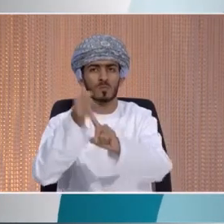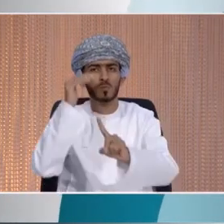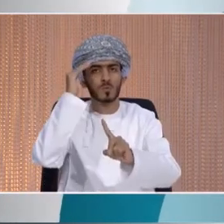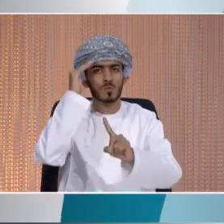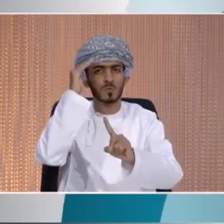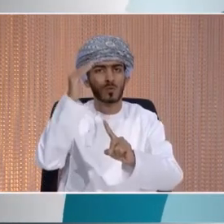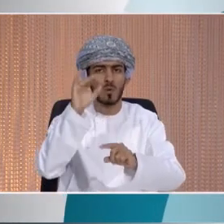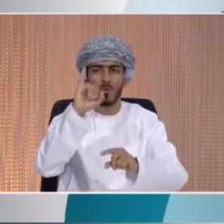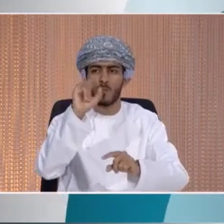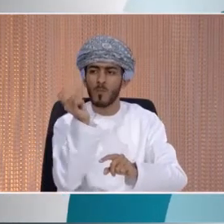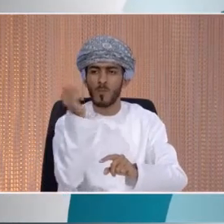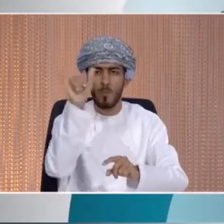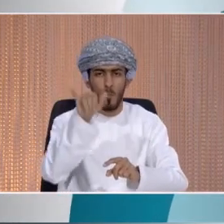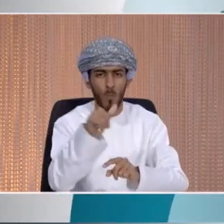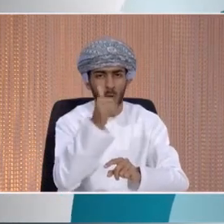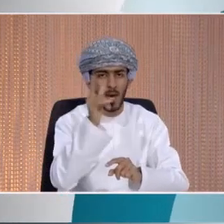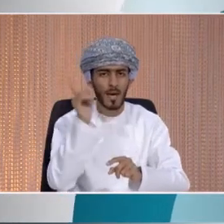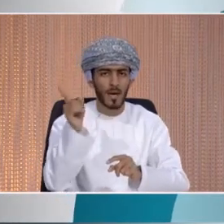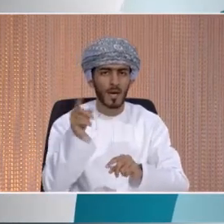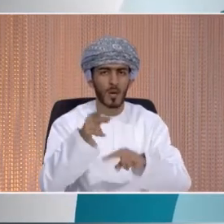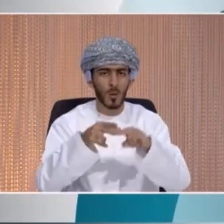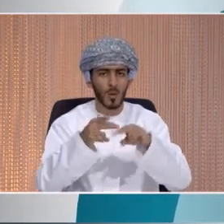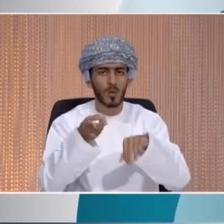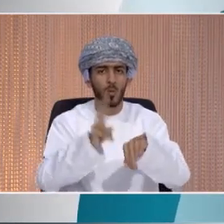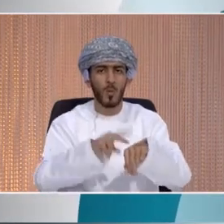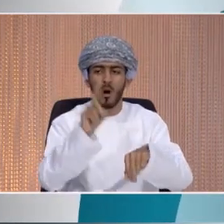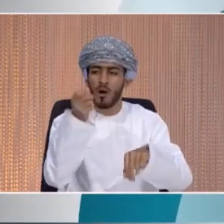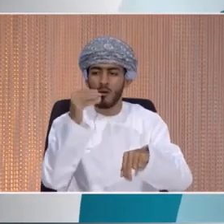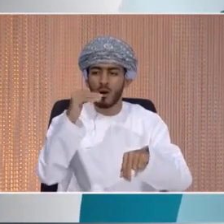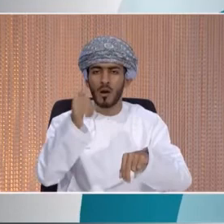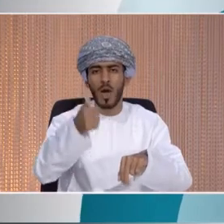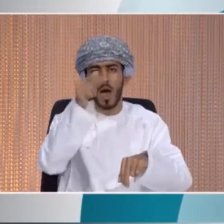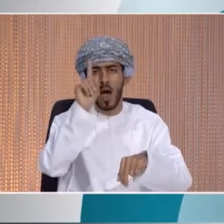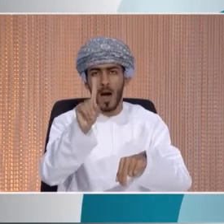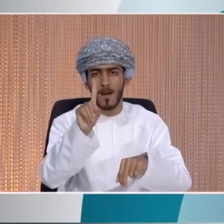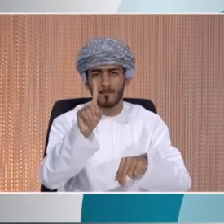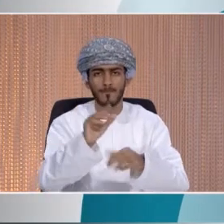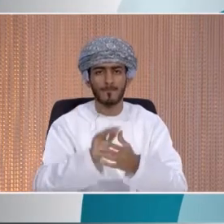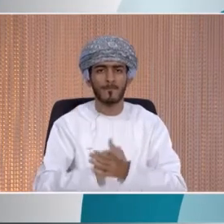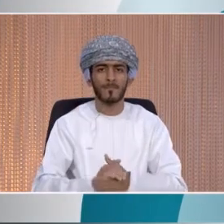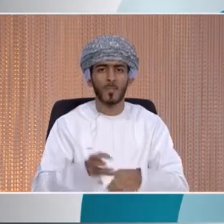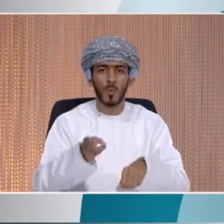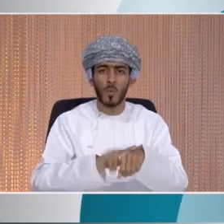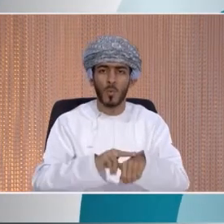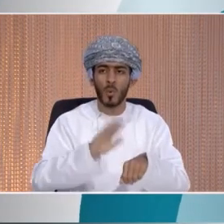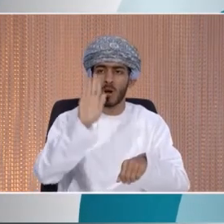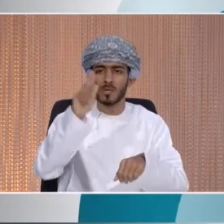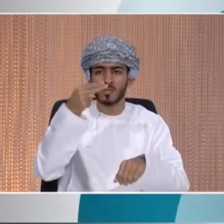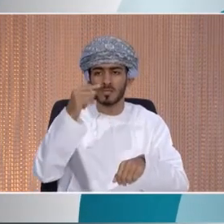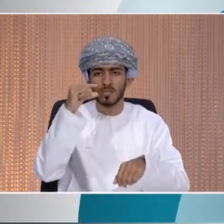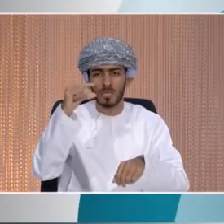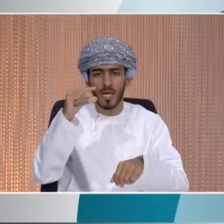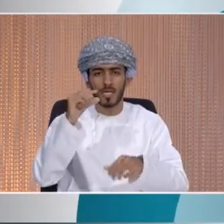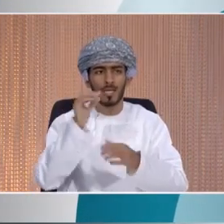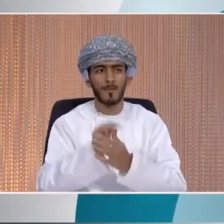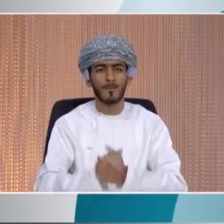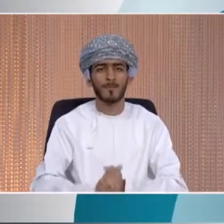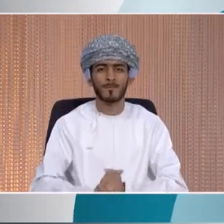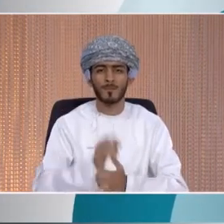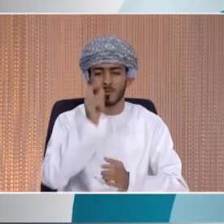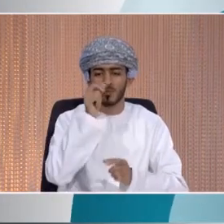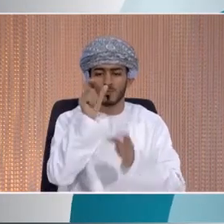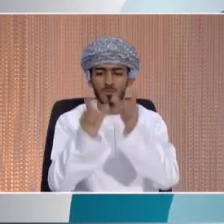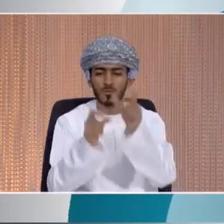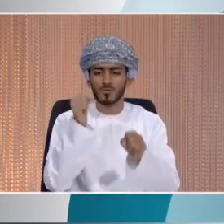الأستاذة منى المنصوري والأستاذة رحاب بروسلي وكذلك الأستاذ مساعد العولة وغيرهم الذين يعملون